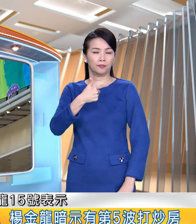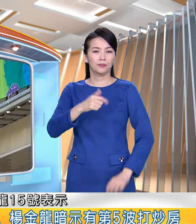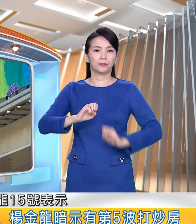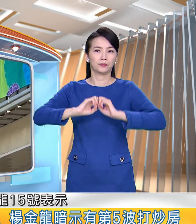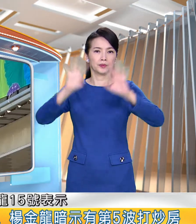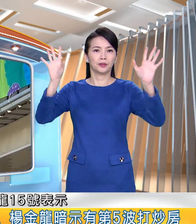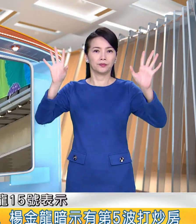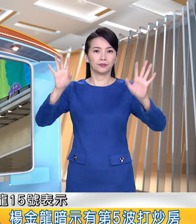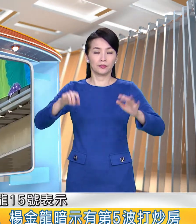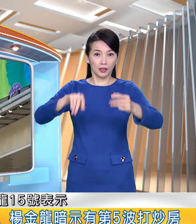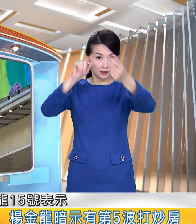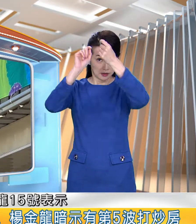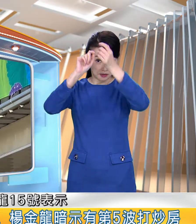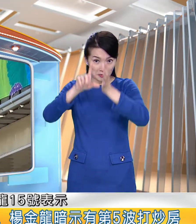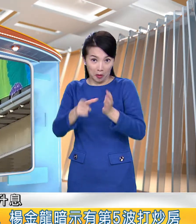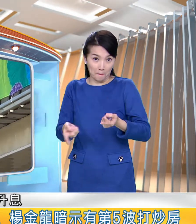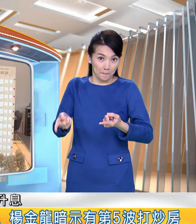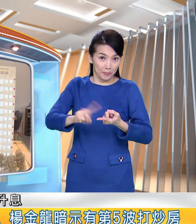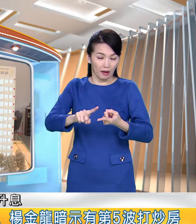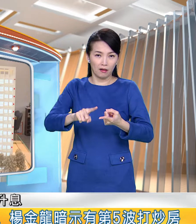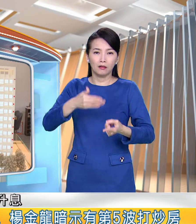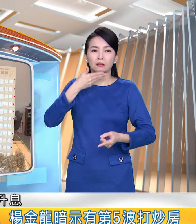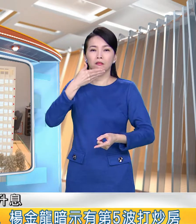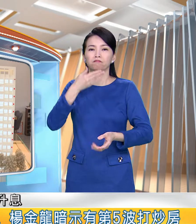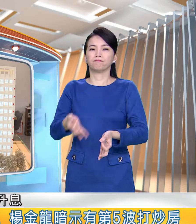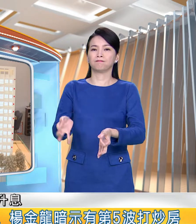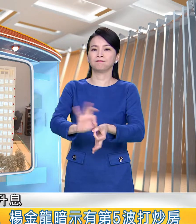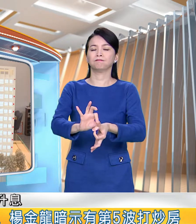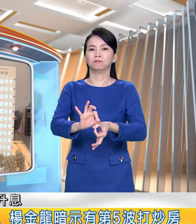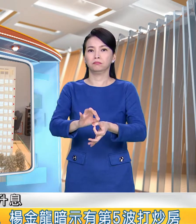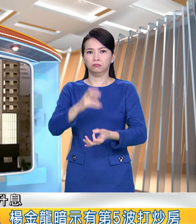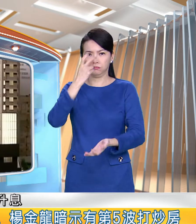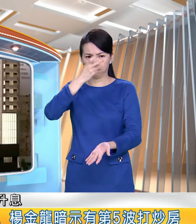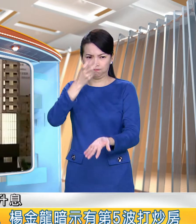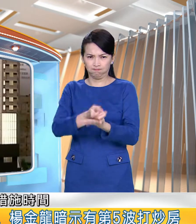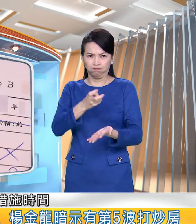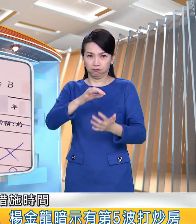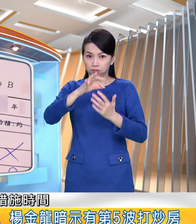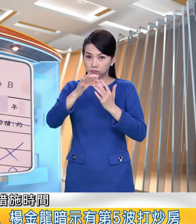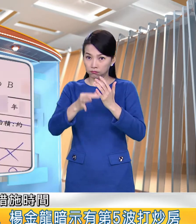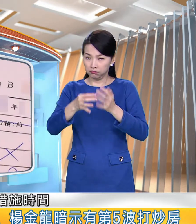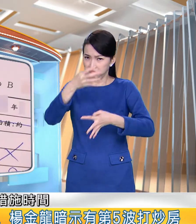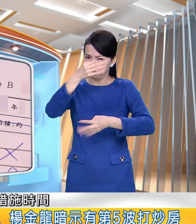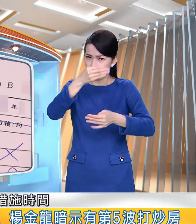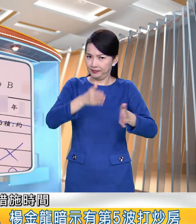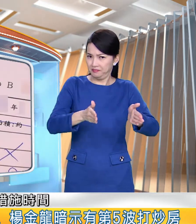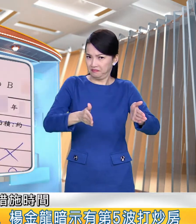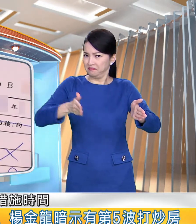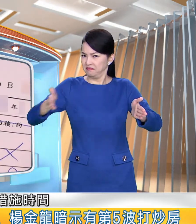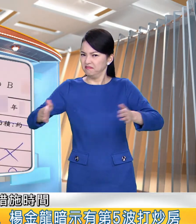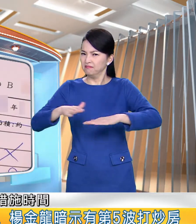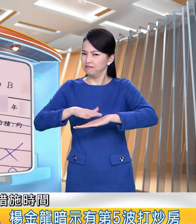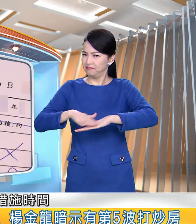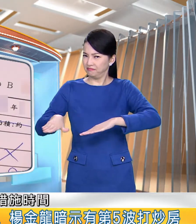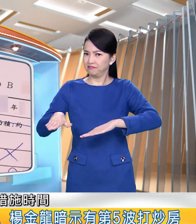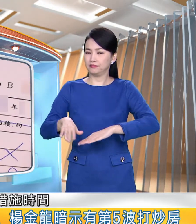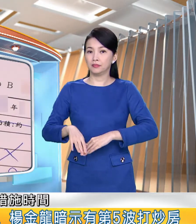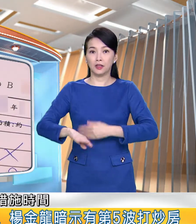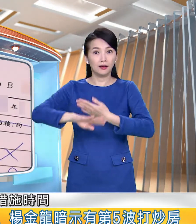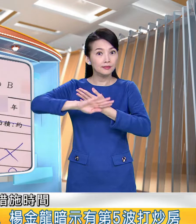龙15号表示，会在适当的时机升息，还会延长管制措施的时间。